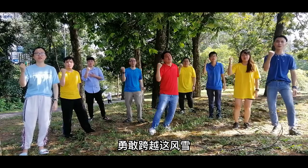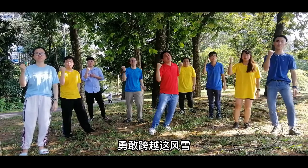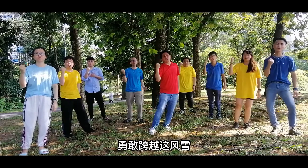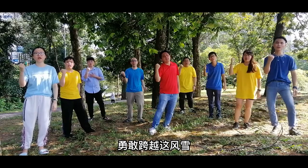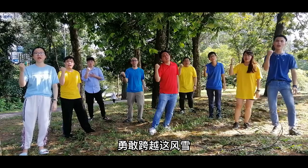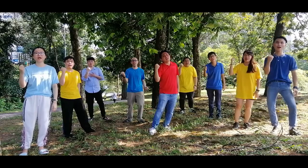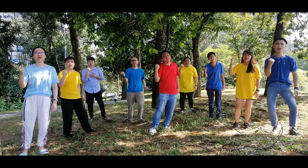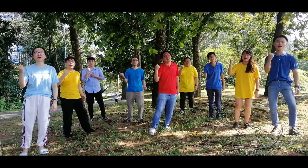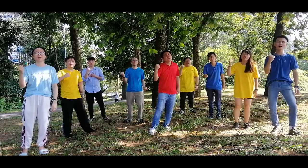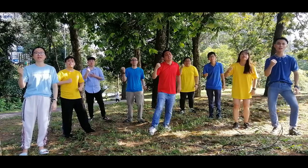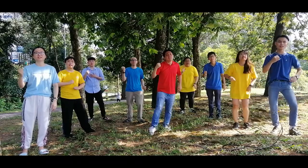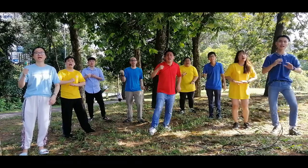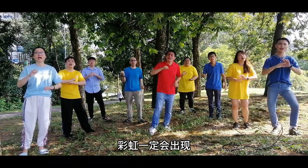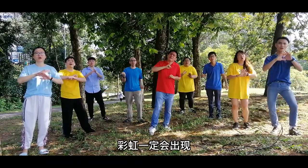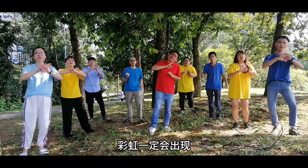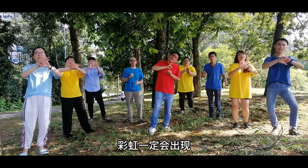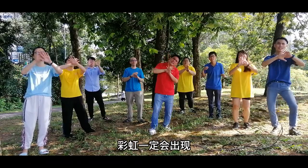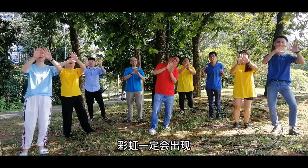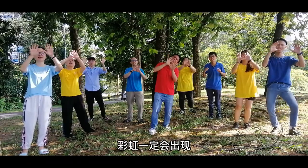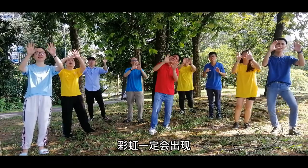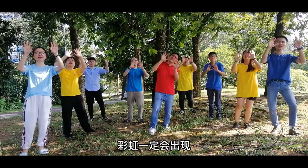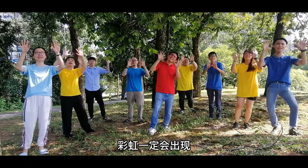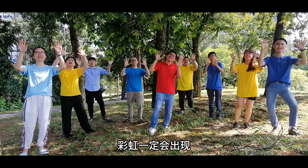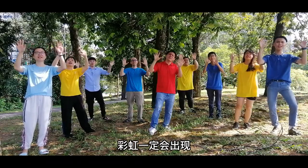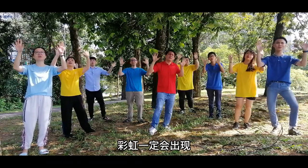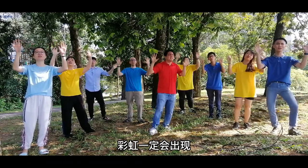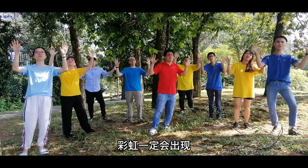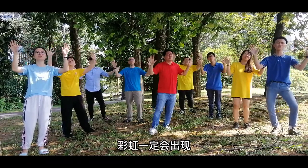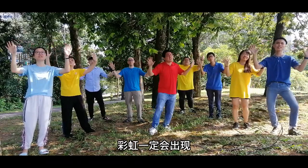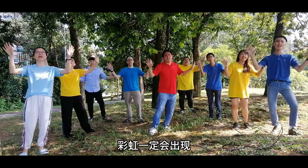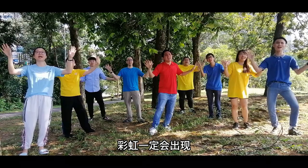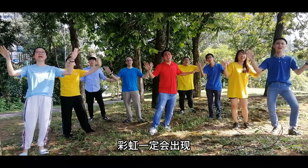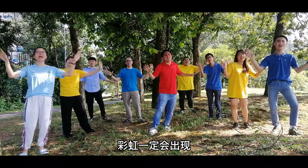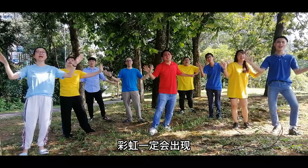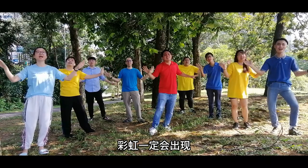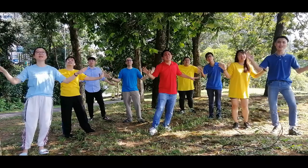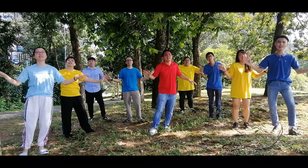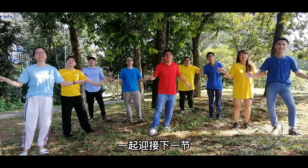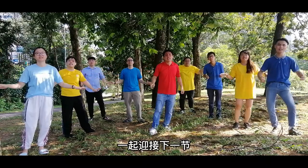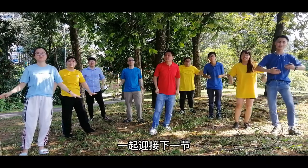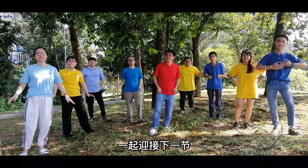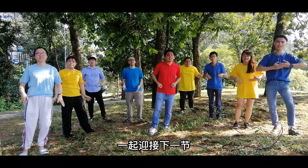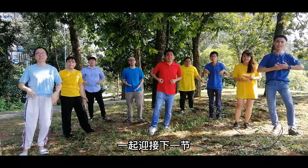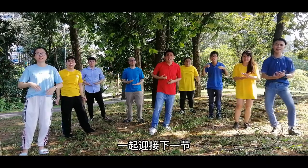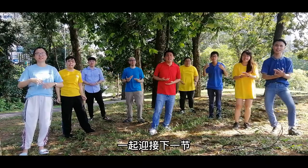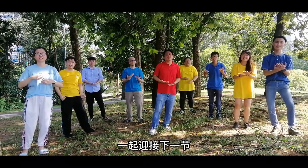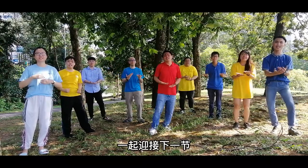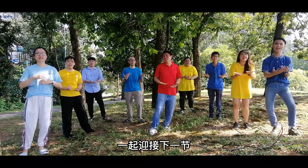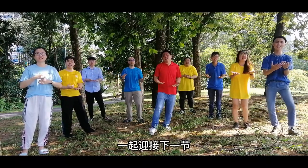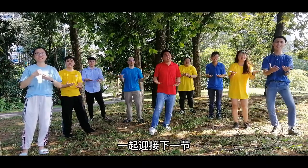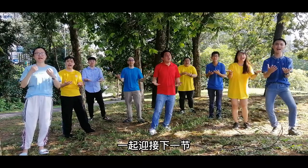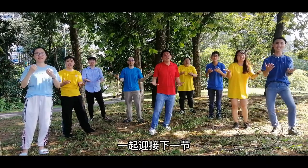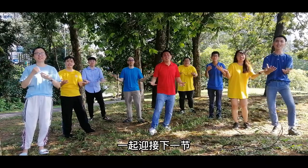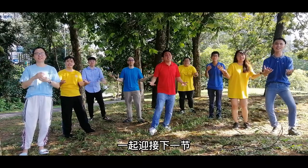风雪，彩虹一定会出现，一起迎接下一